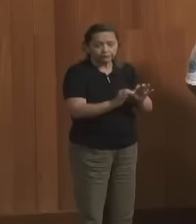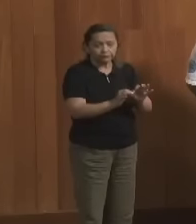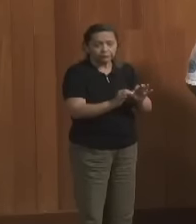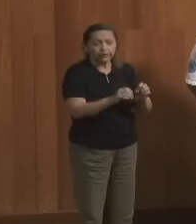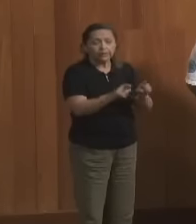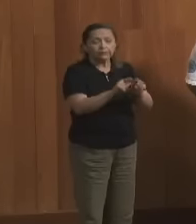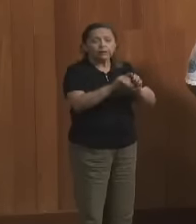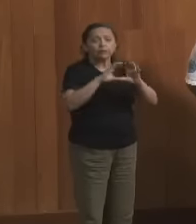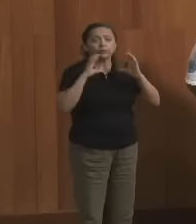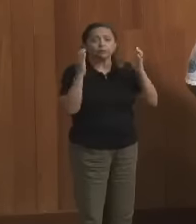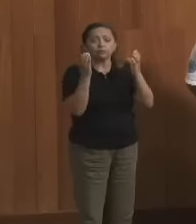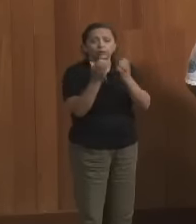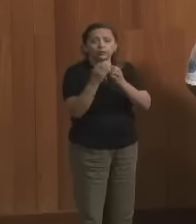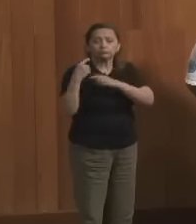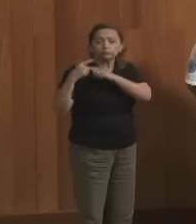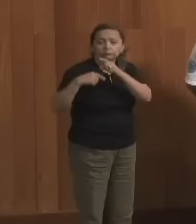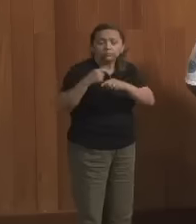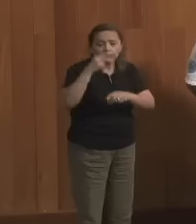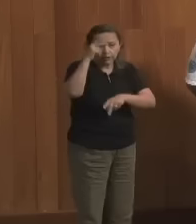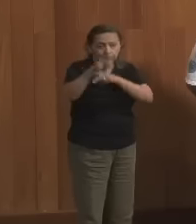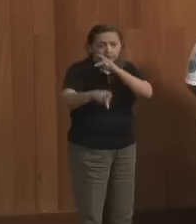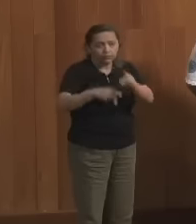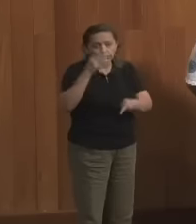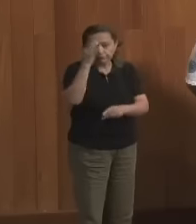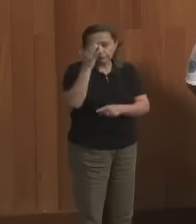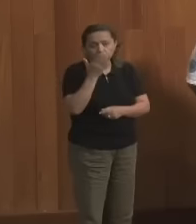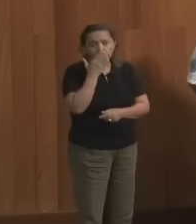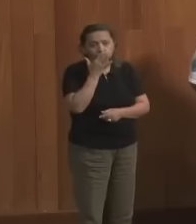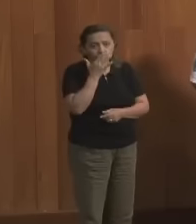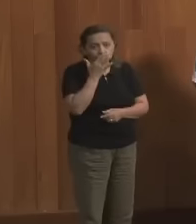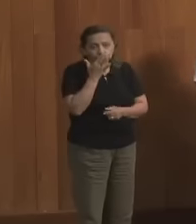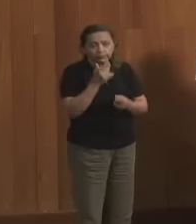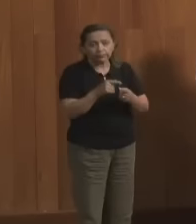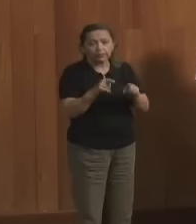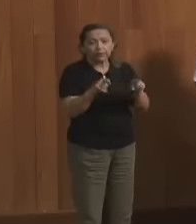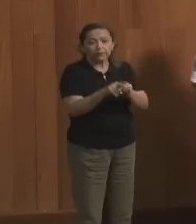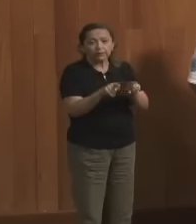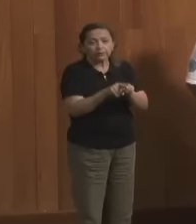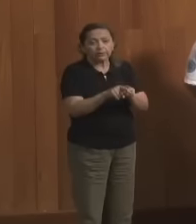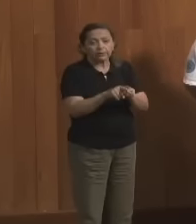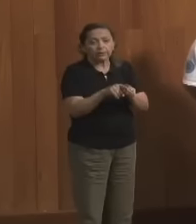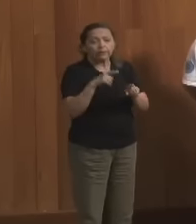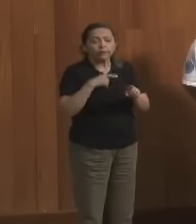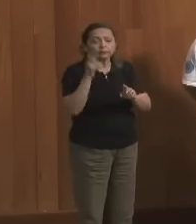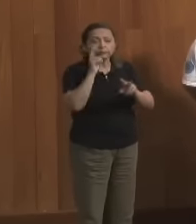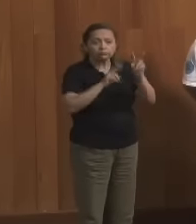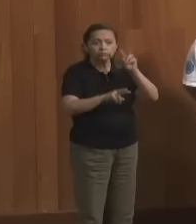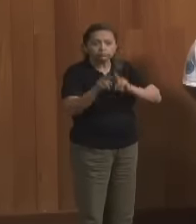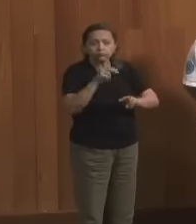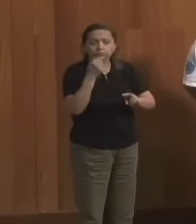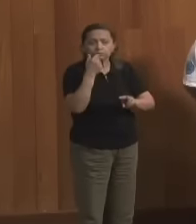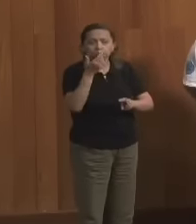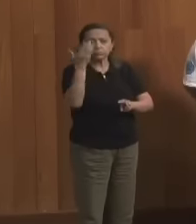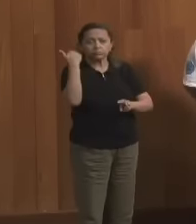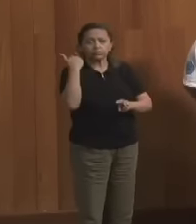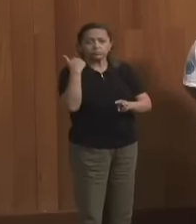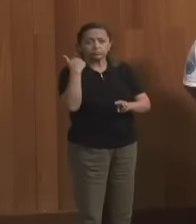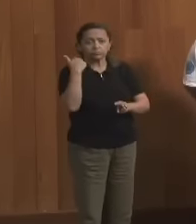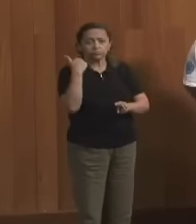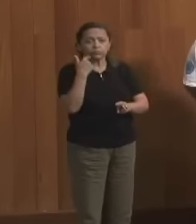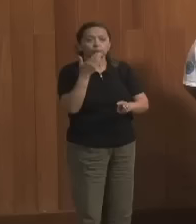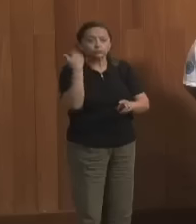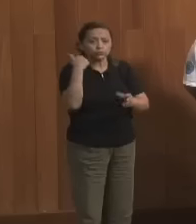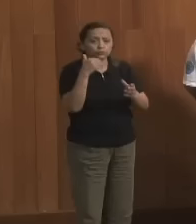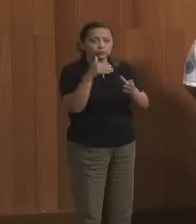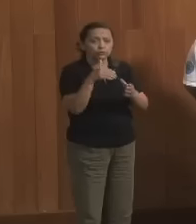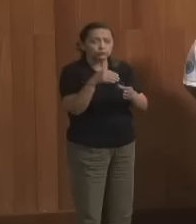e comunidades tradicionais e povos indígenas. A gente tem visualizado nos últimos anos